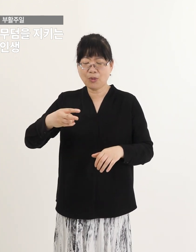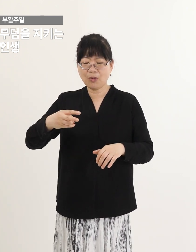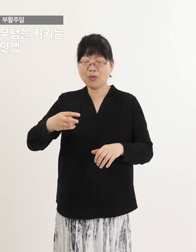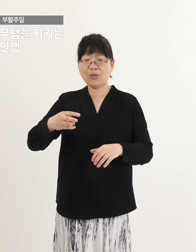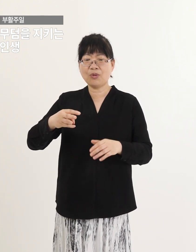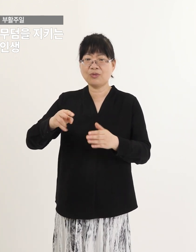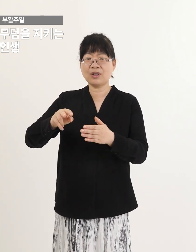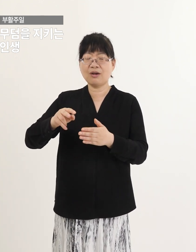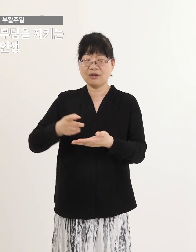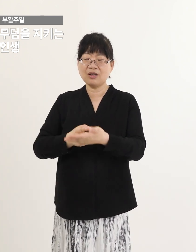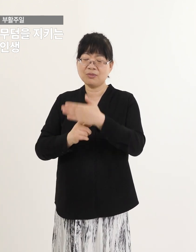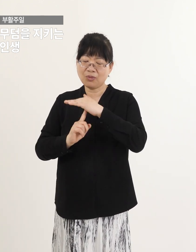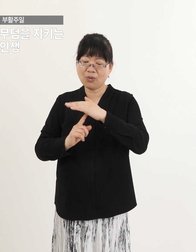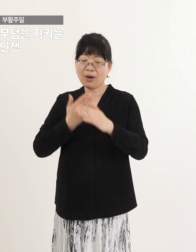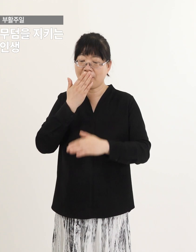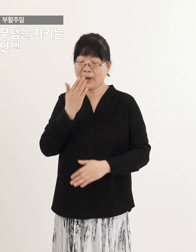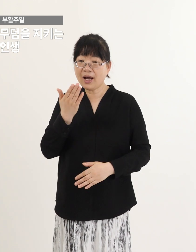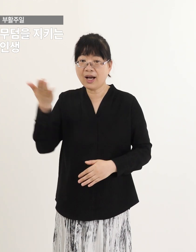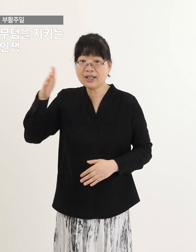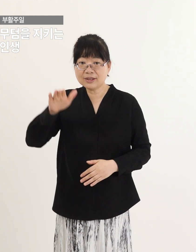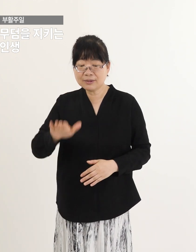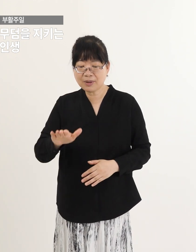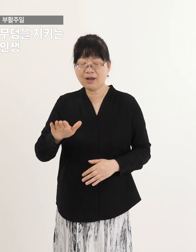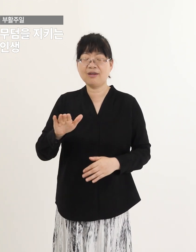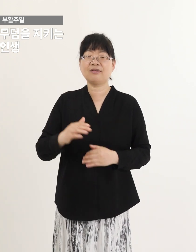거 알아요. 하지만